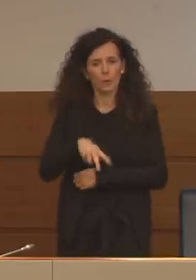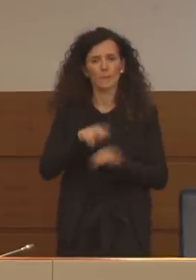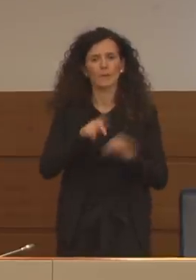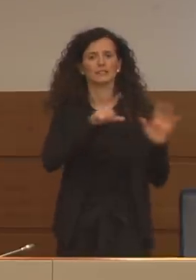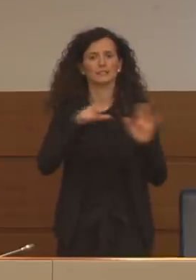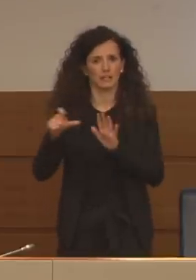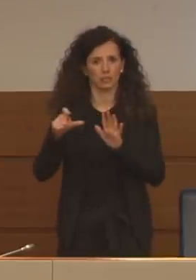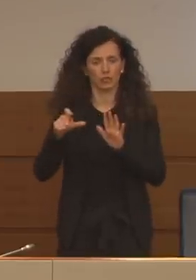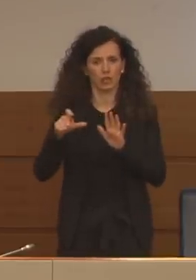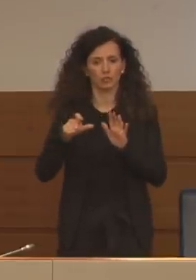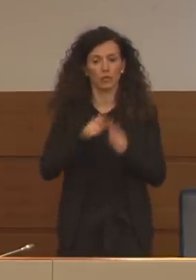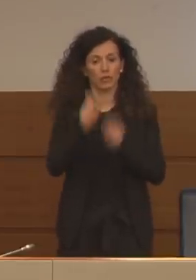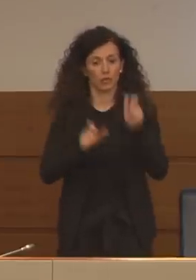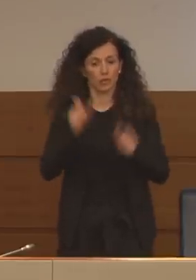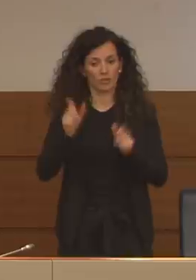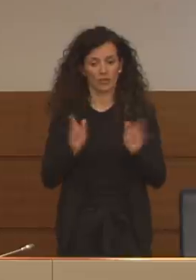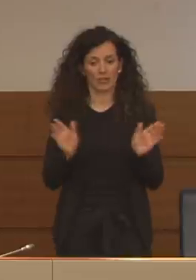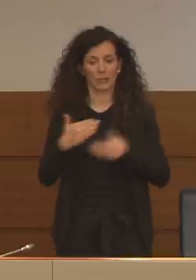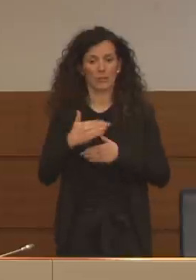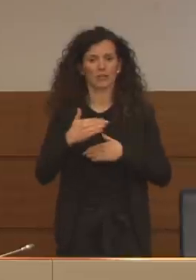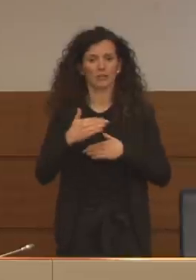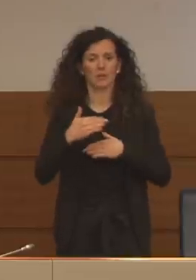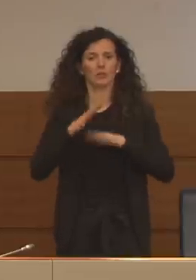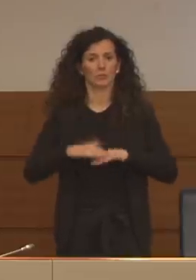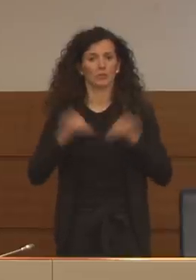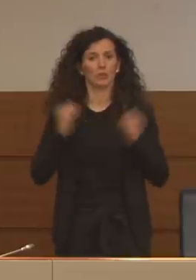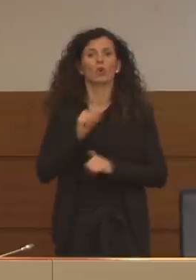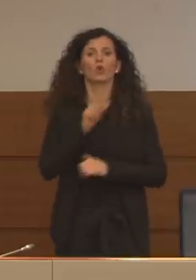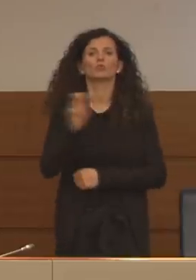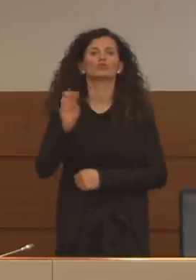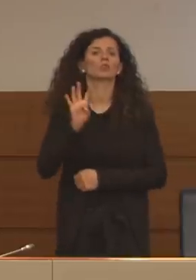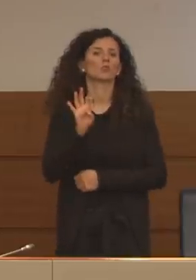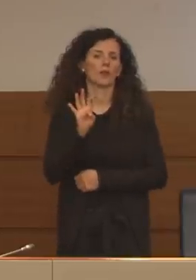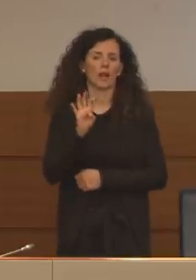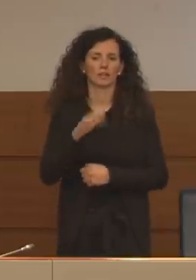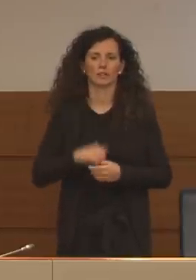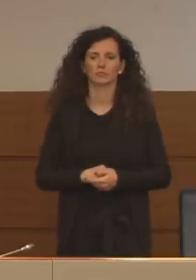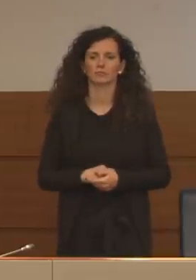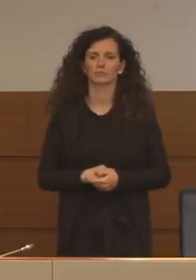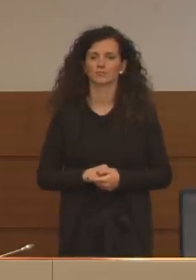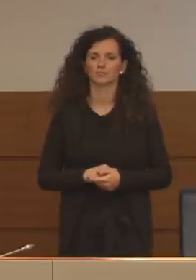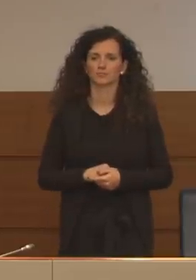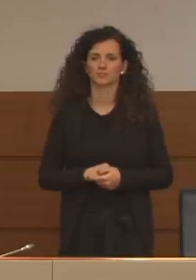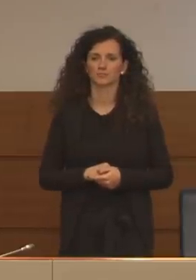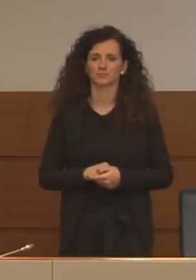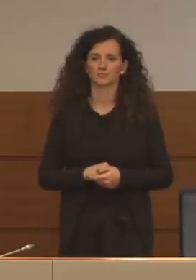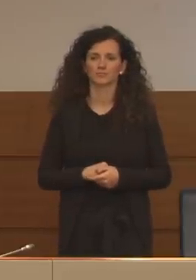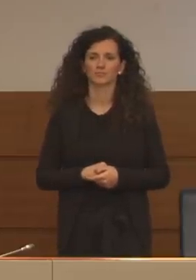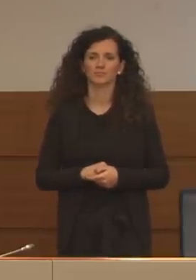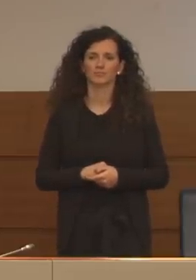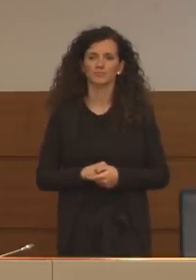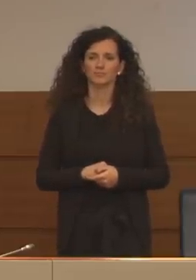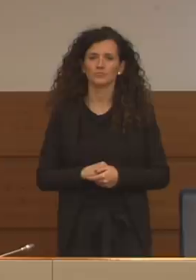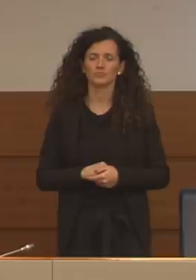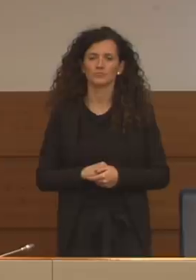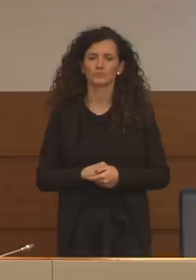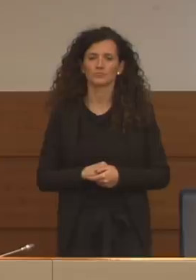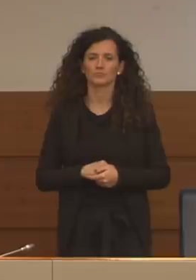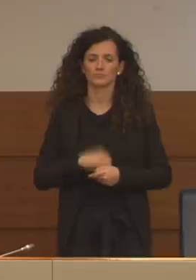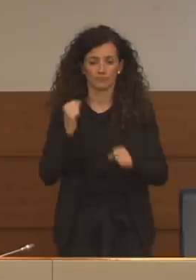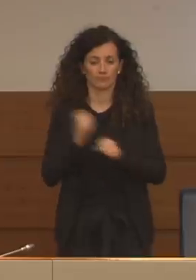2.700 personale del dipartimento 240 e proseguita l'attività relativa